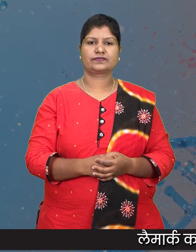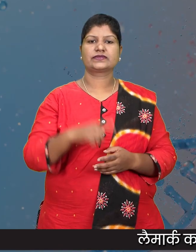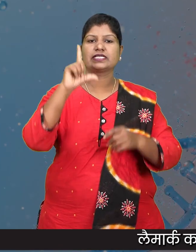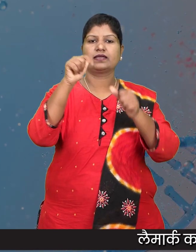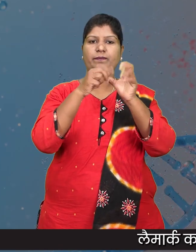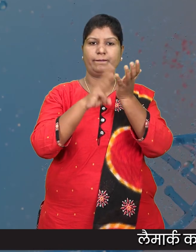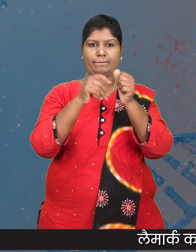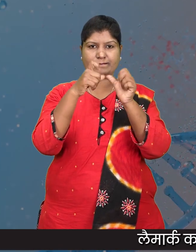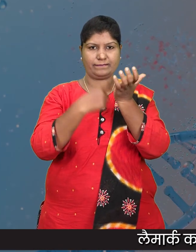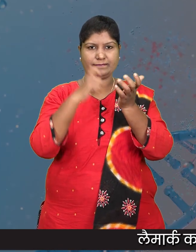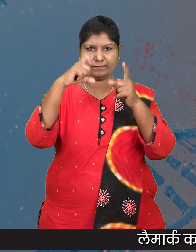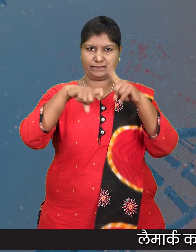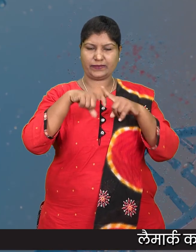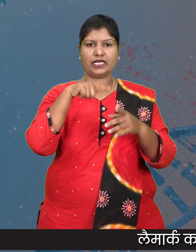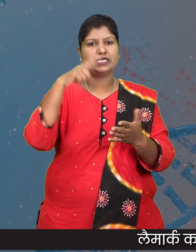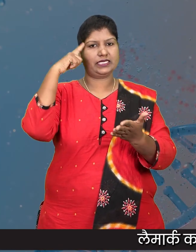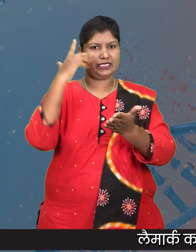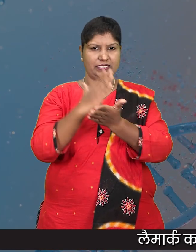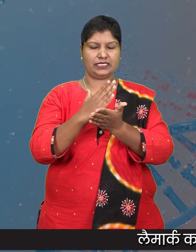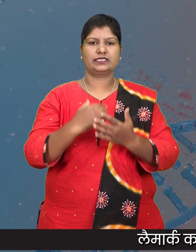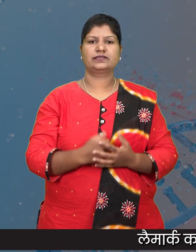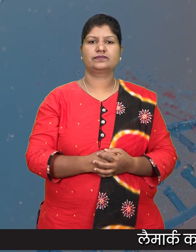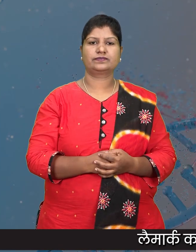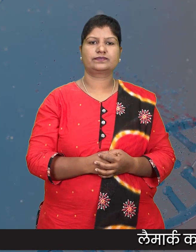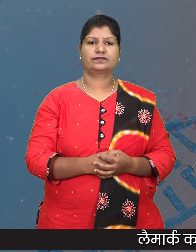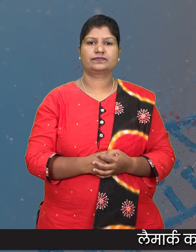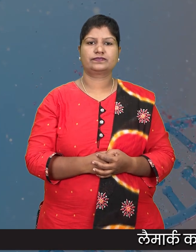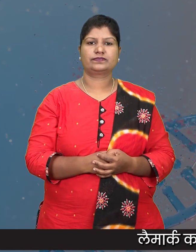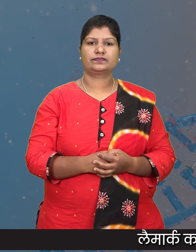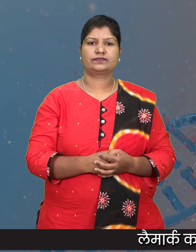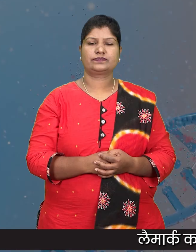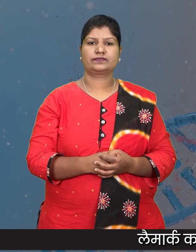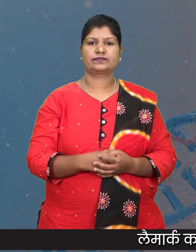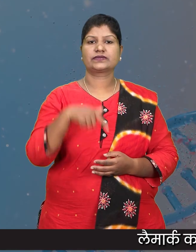लेमार्क का मानना था कि जीव द्वारा अर्जित